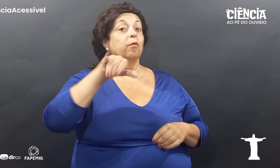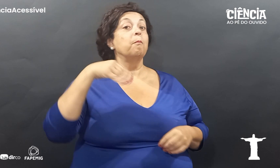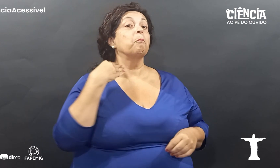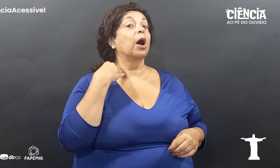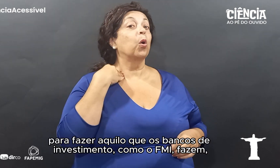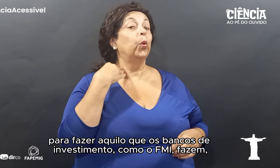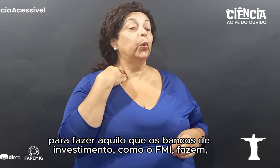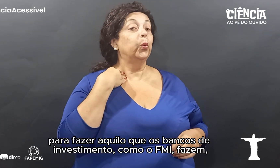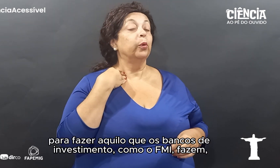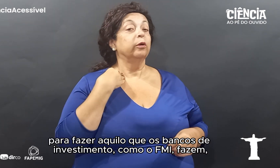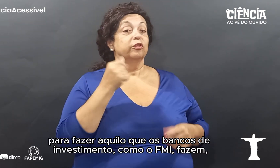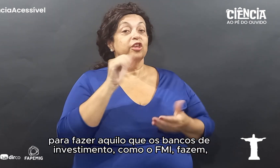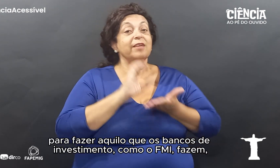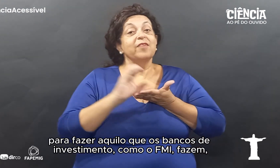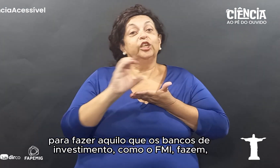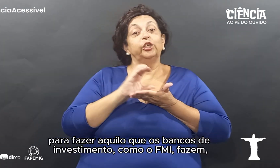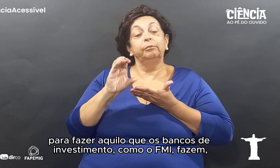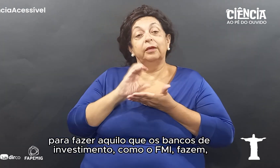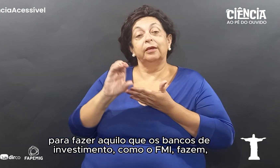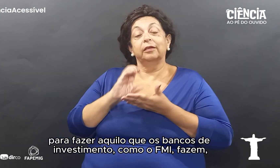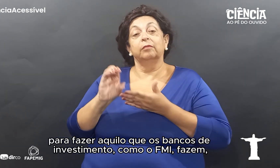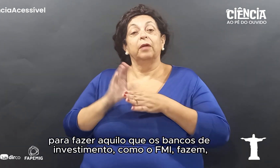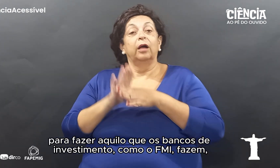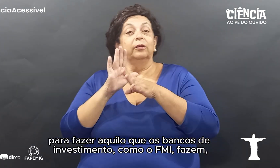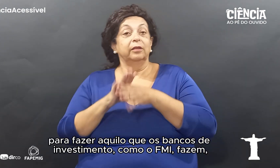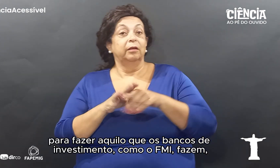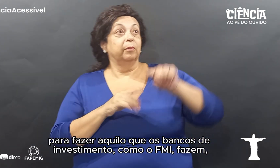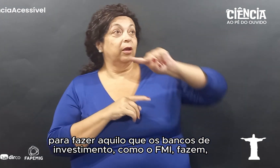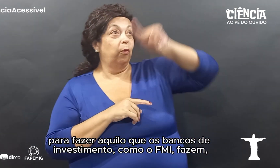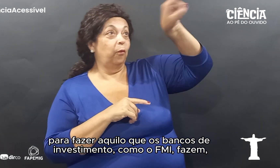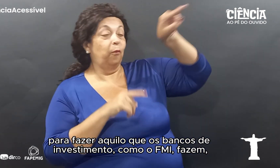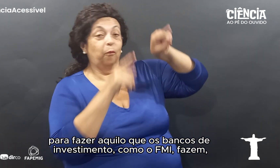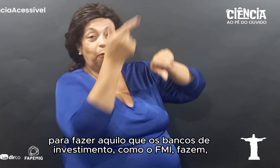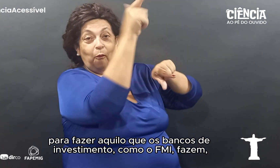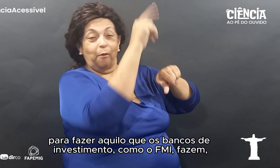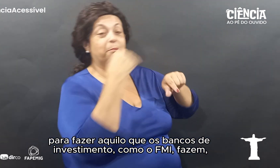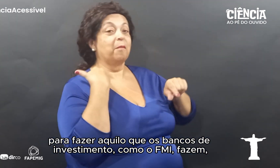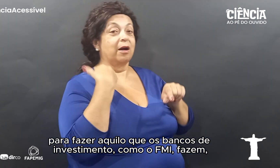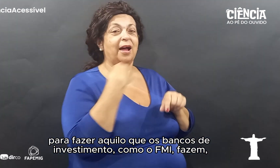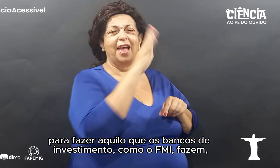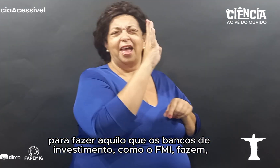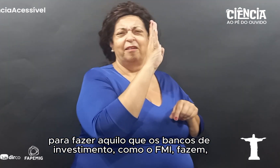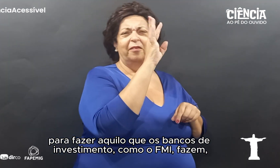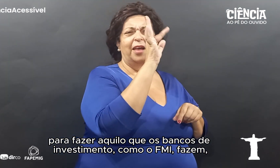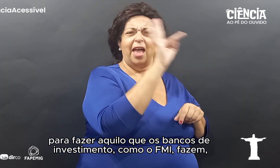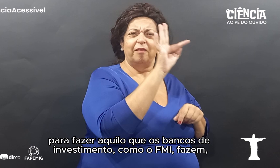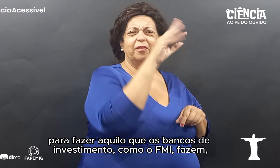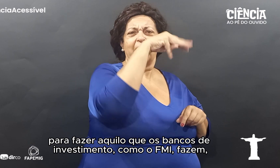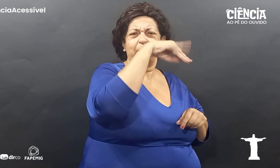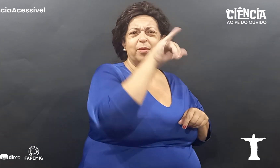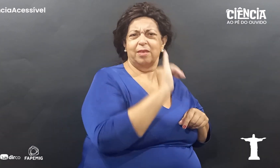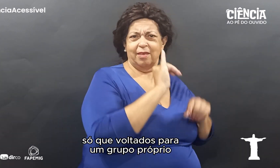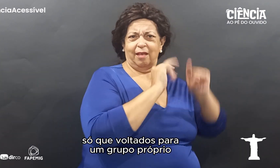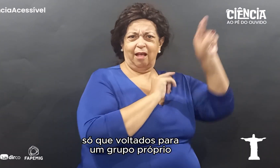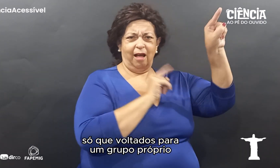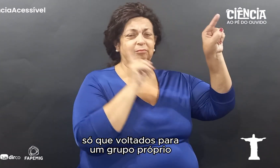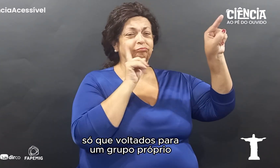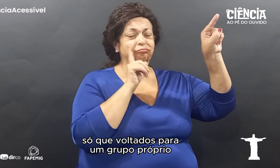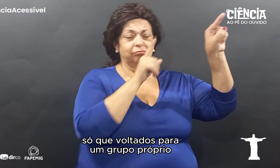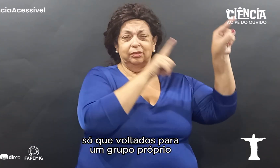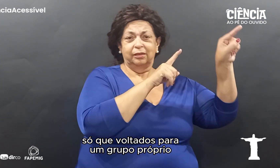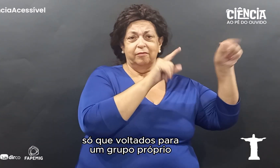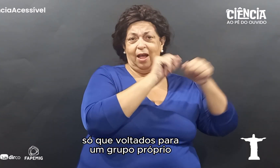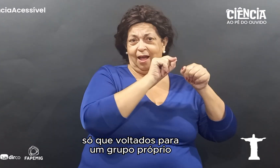investimento, para fazer aquilo que os bancos de investimento como o FMI fazem, só